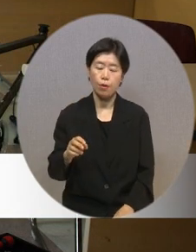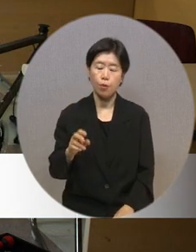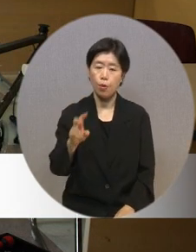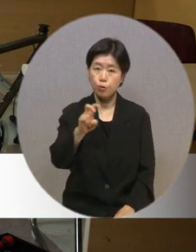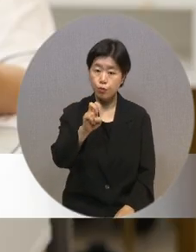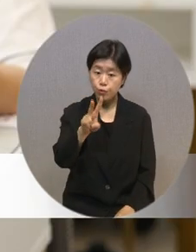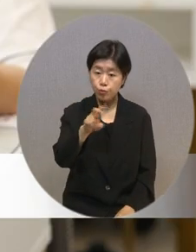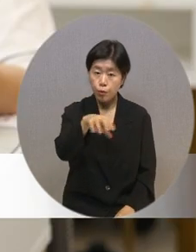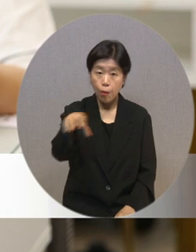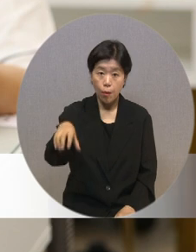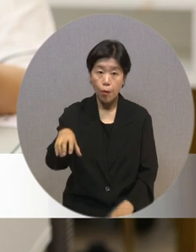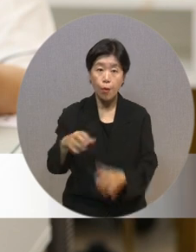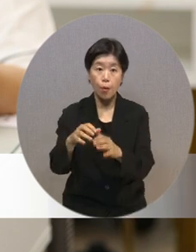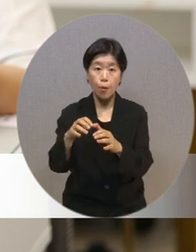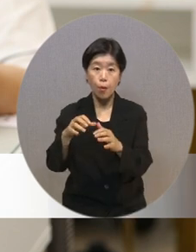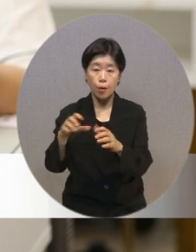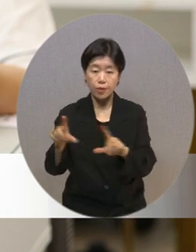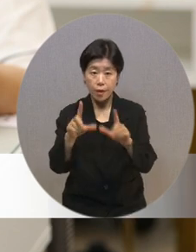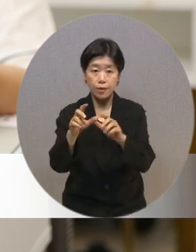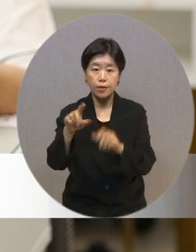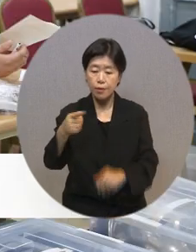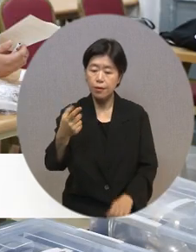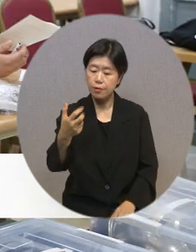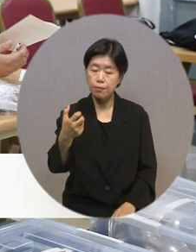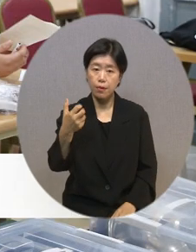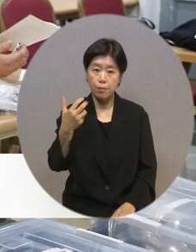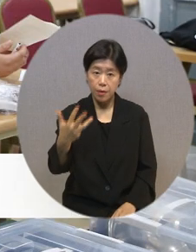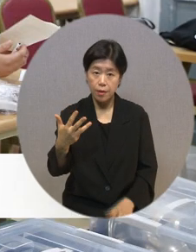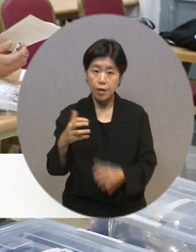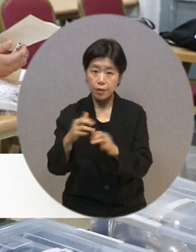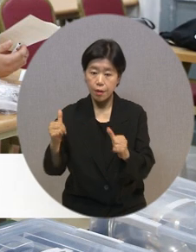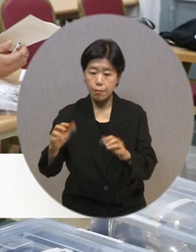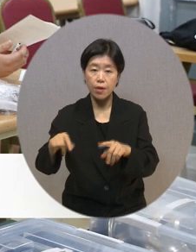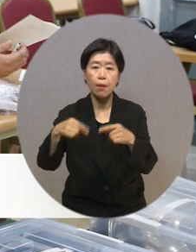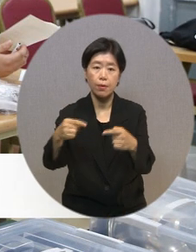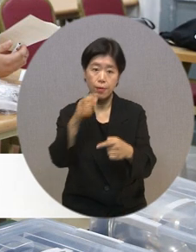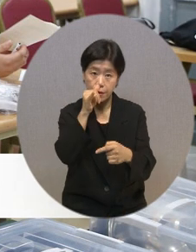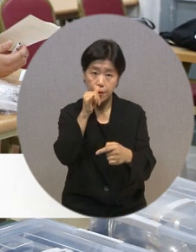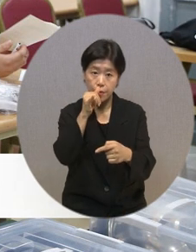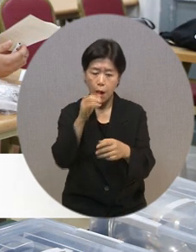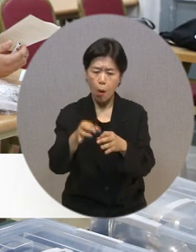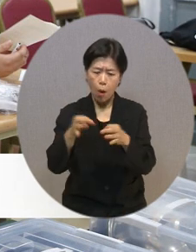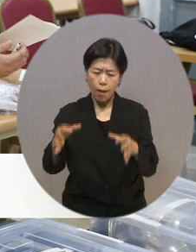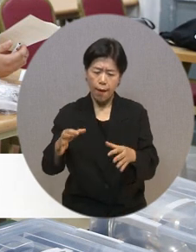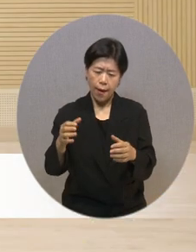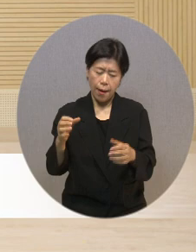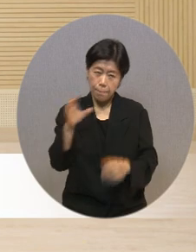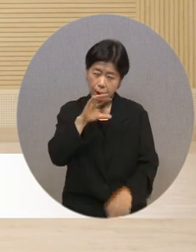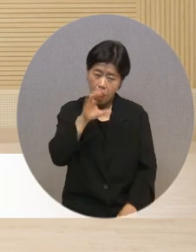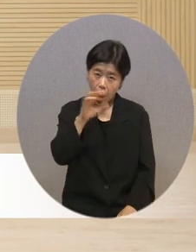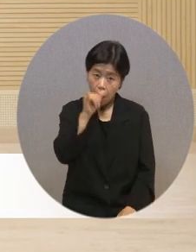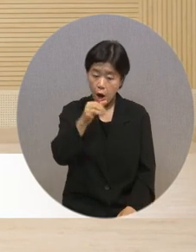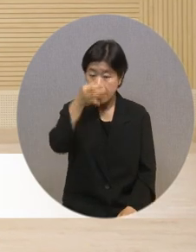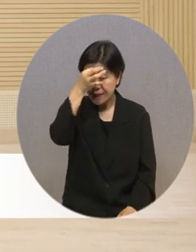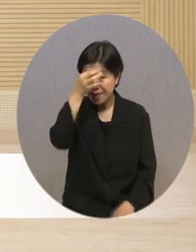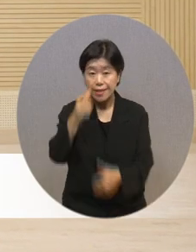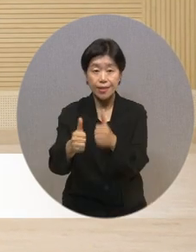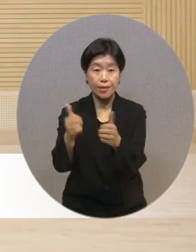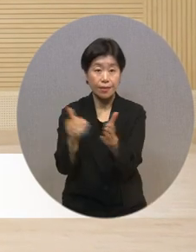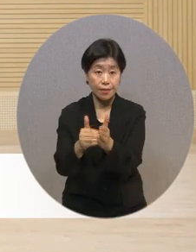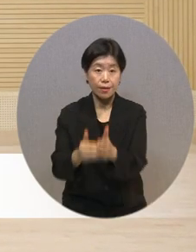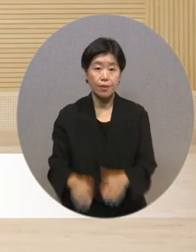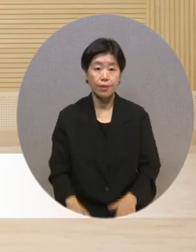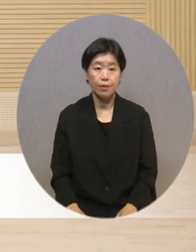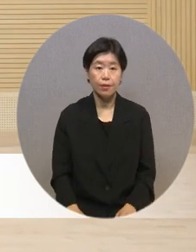시군에서 178명이 참가해 오랜 시간 갈고 닦은 기량을 겨뤘으며 그 결과 장흥군